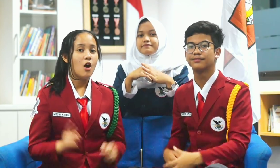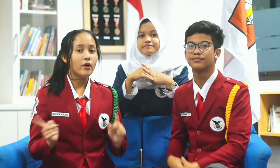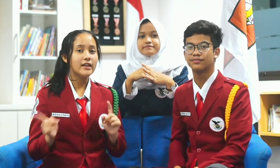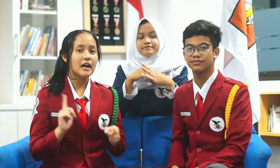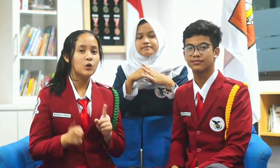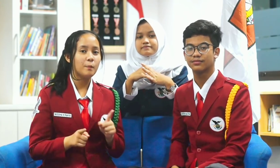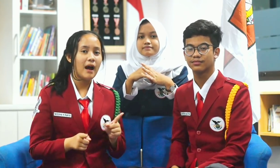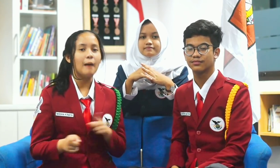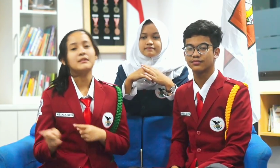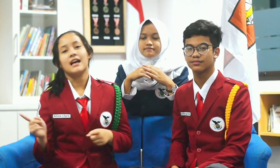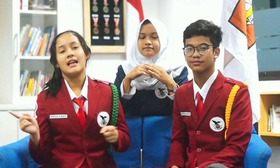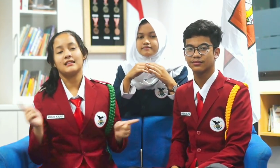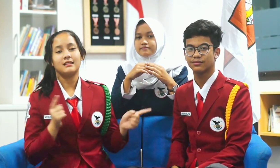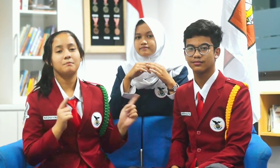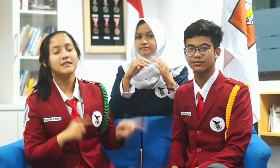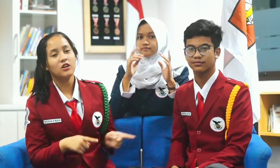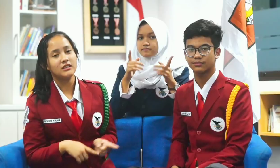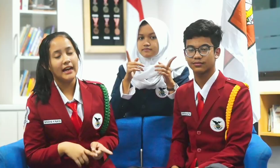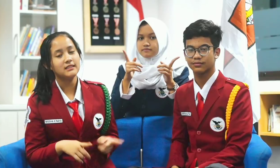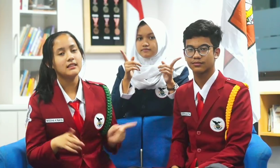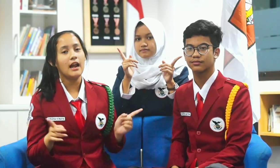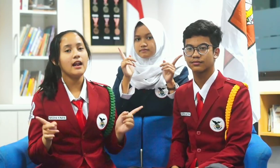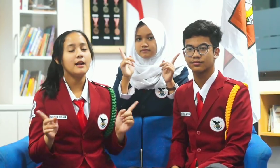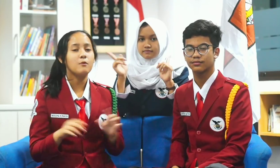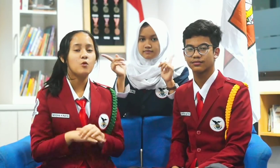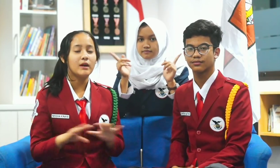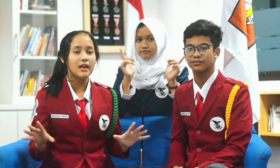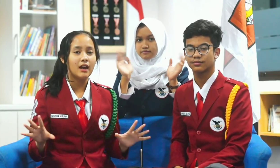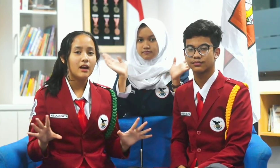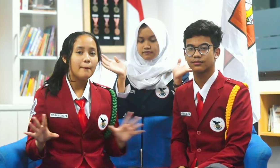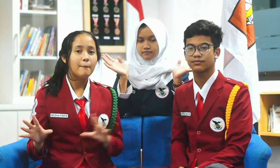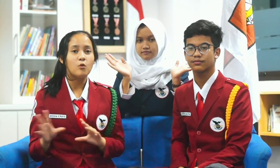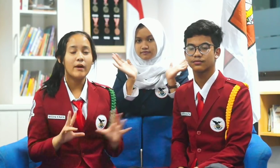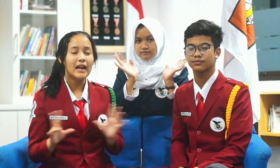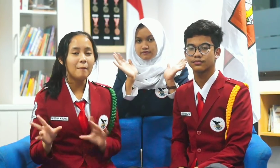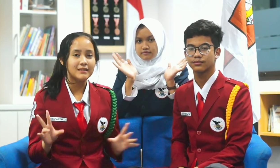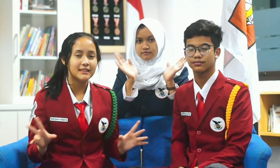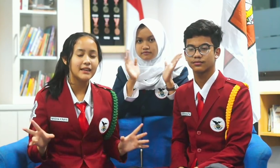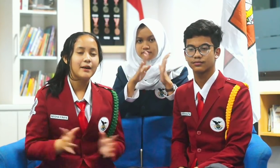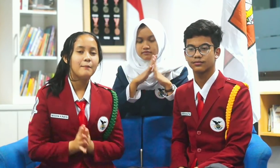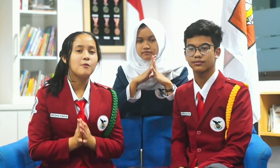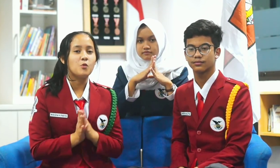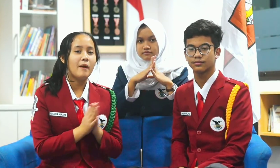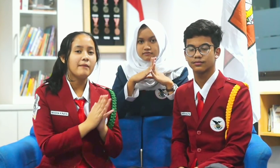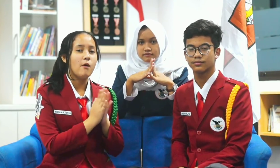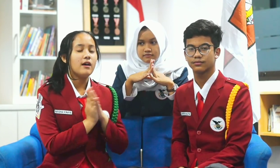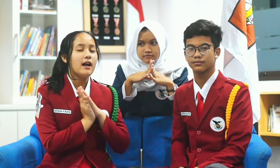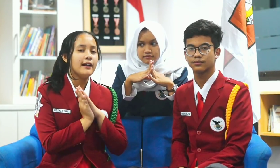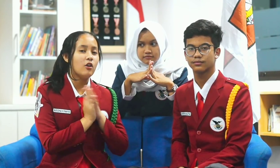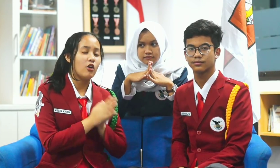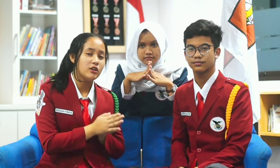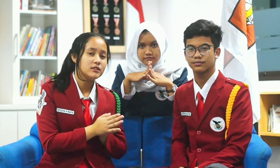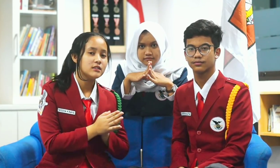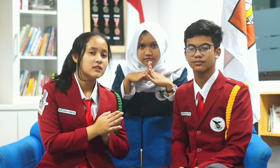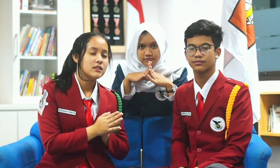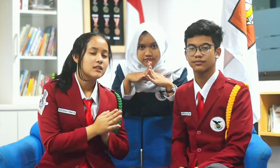iya, jangan lupa abis kalian psikotes, kalian ada pengumumannya. Pengumuman apa sih? Pengumuman bahwa kalian lolos